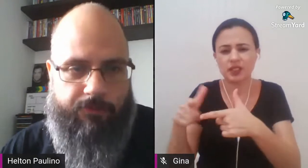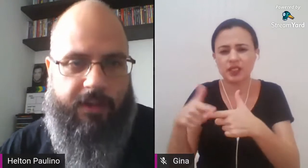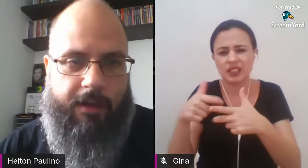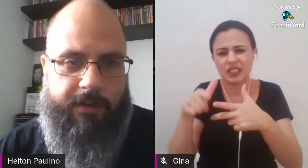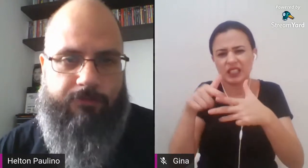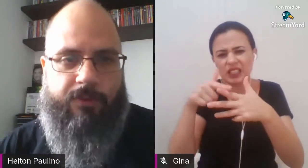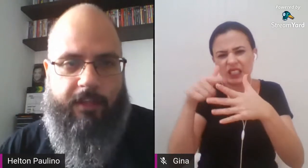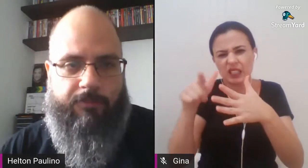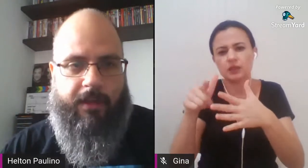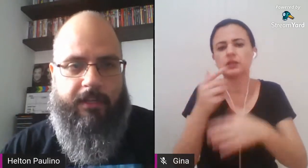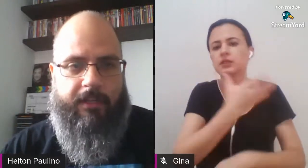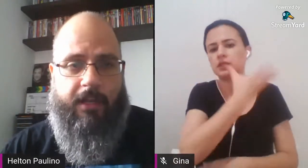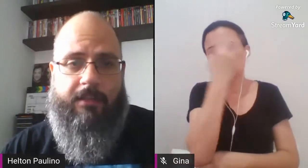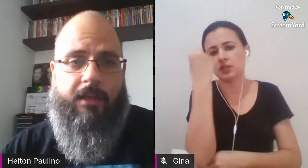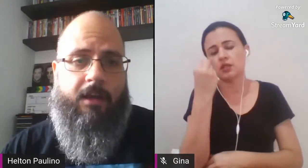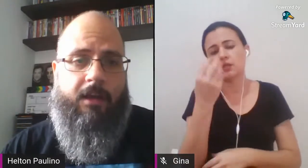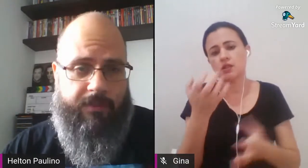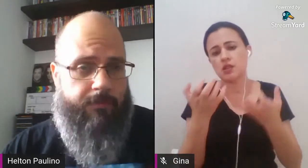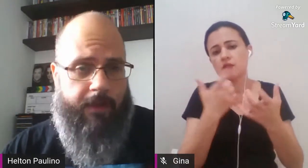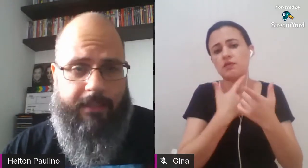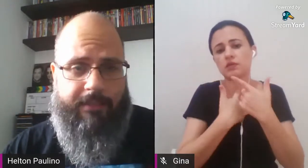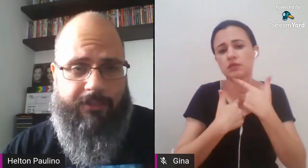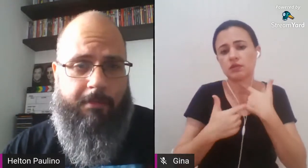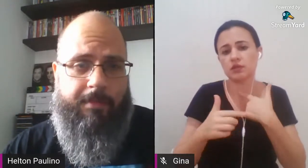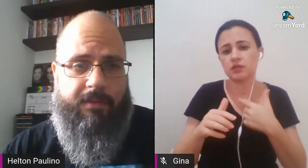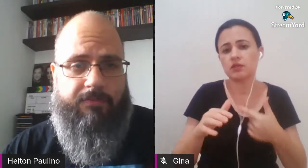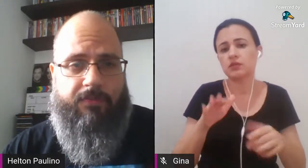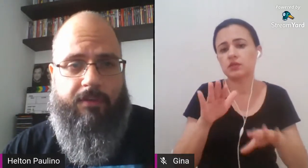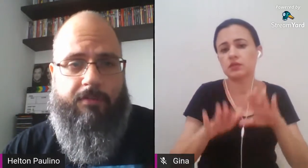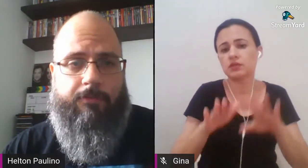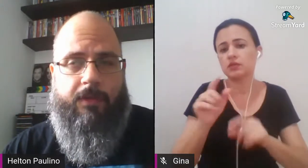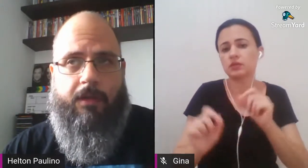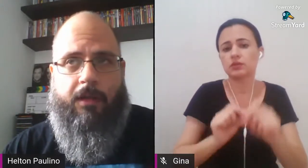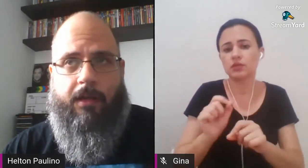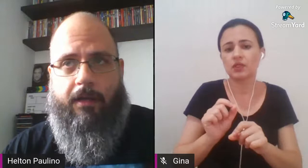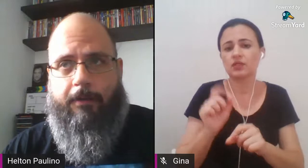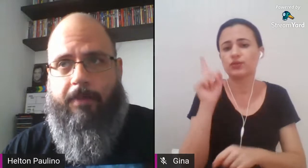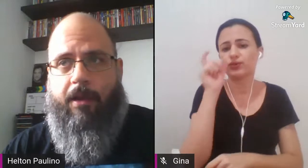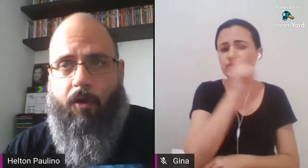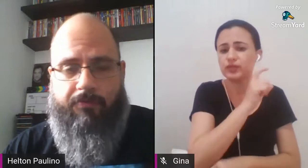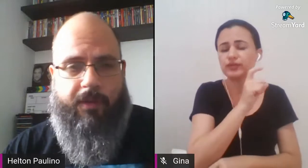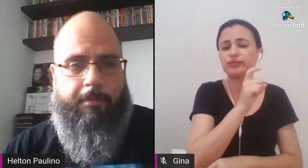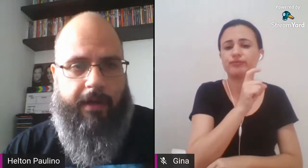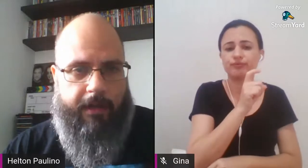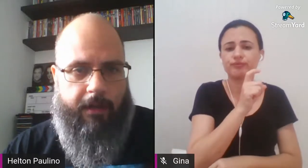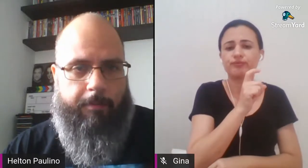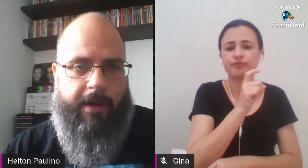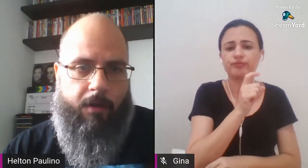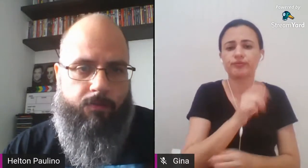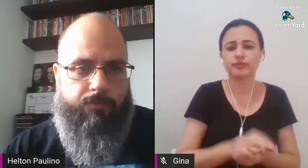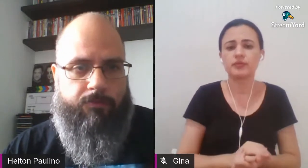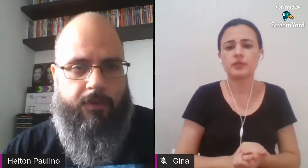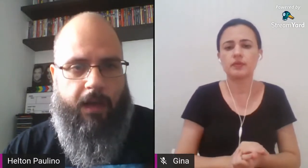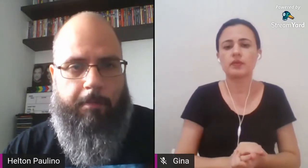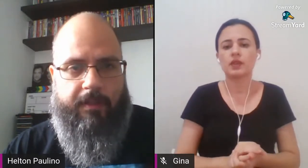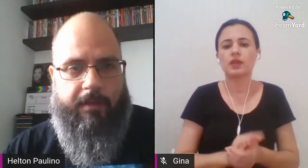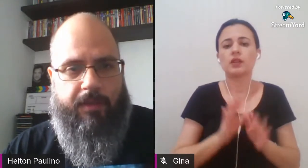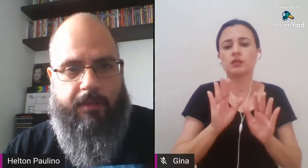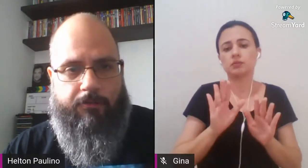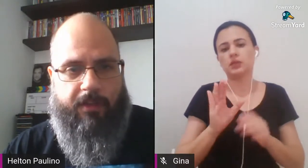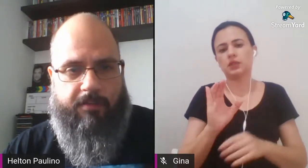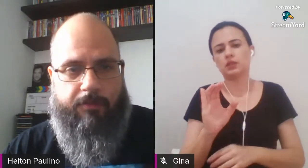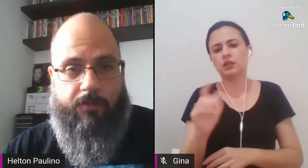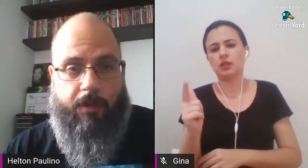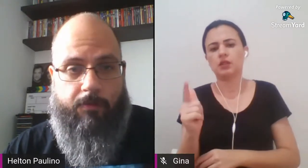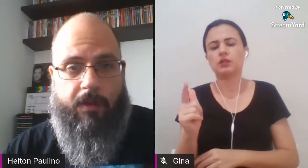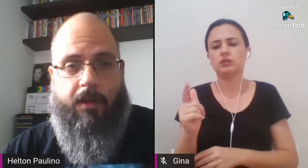vai tentar buscar a fuga da sua realidade, muitas vezes uma realidade extremamente difícil. É óbvio que para uns a